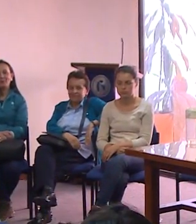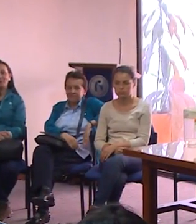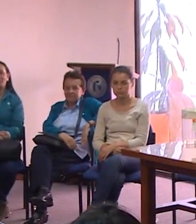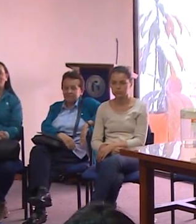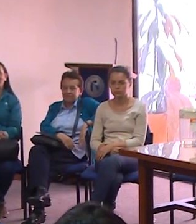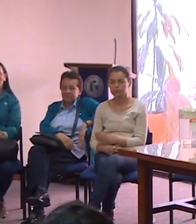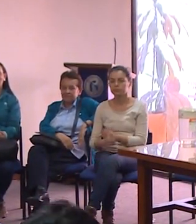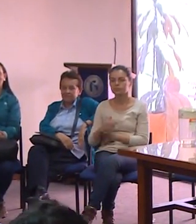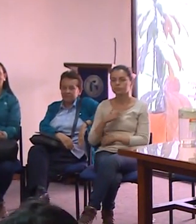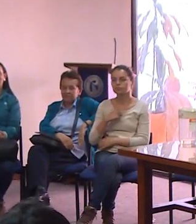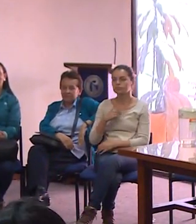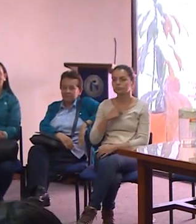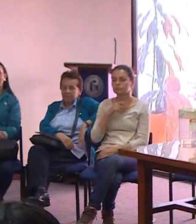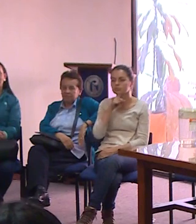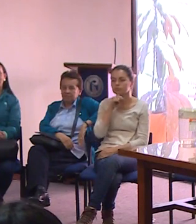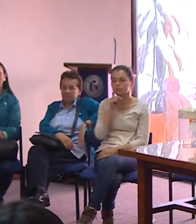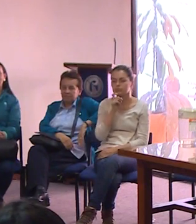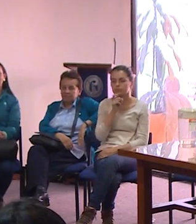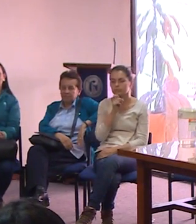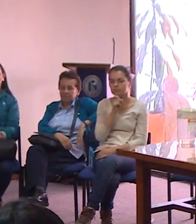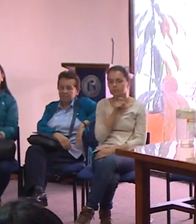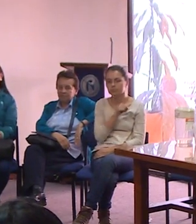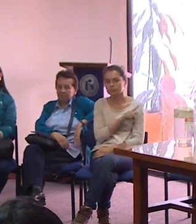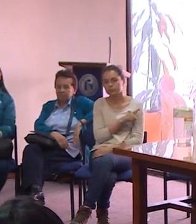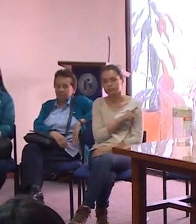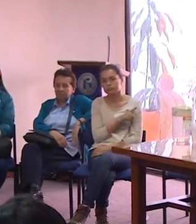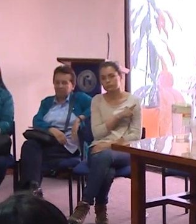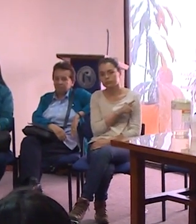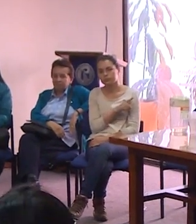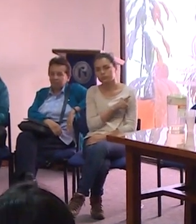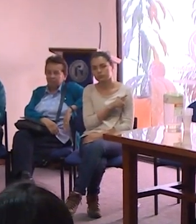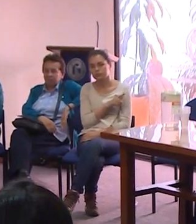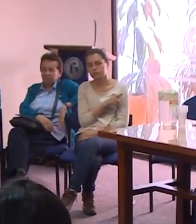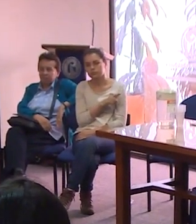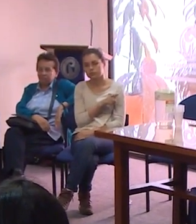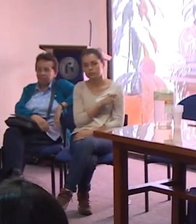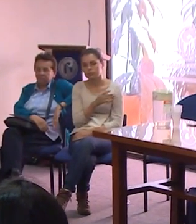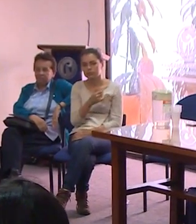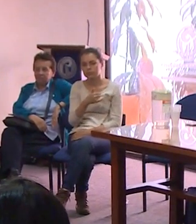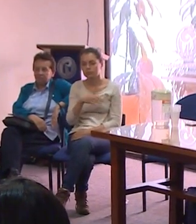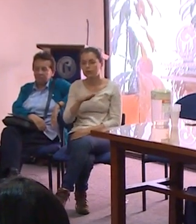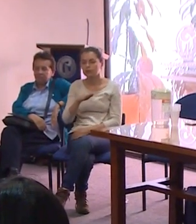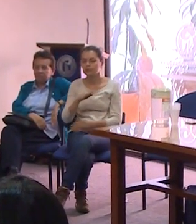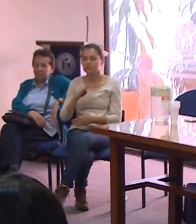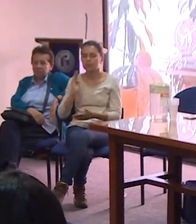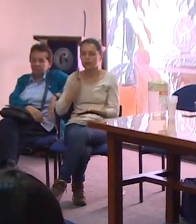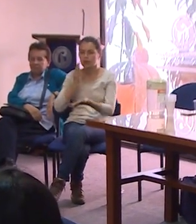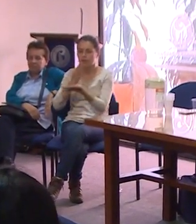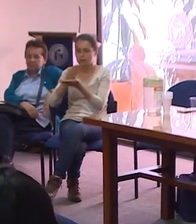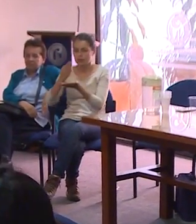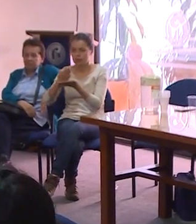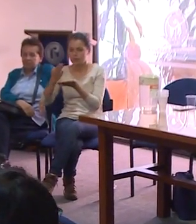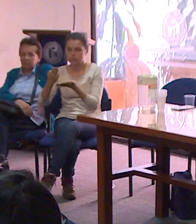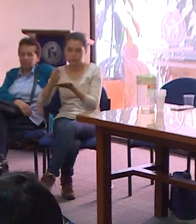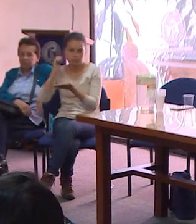Bueno, yo la pregunta que tenía pues era en relación a lo que es con la revisión bibliográfica, pues porque bueno, las